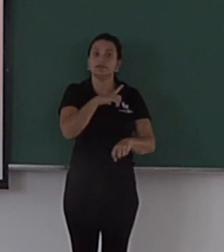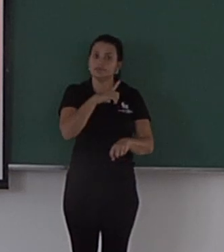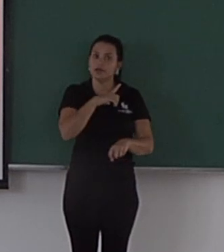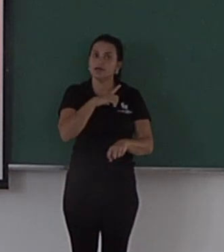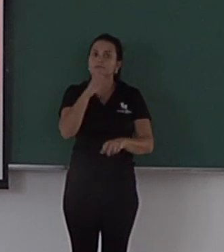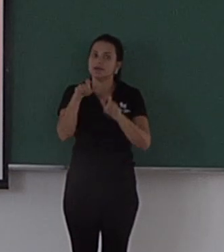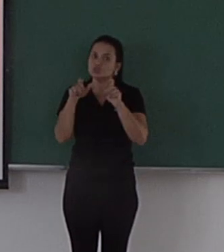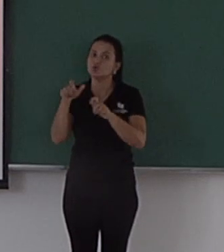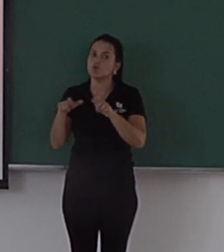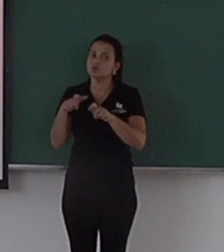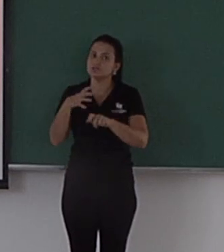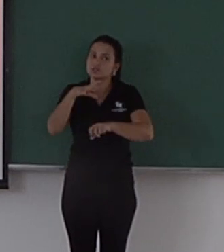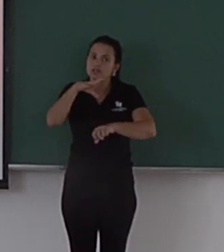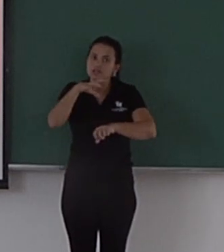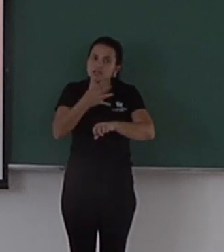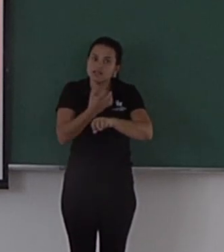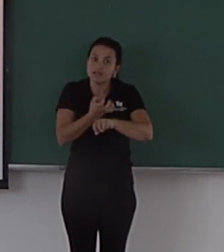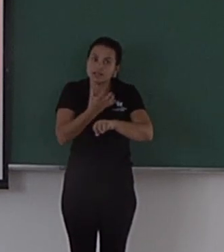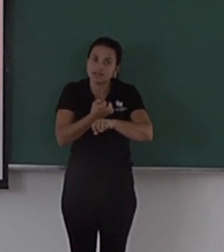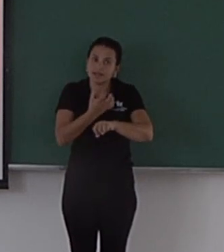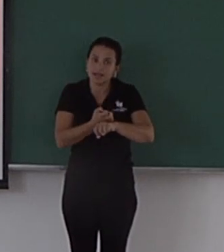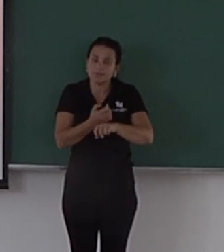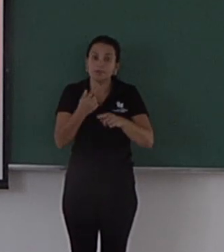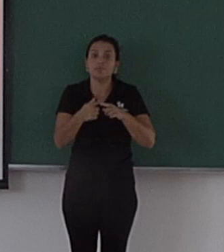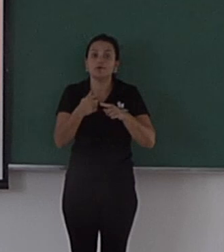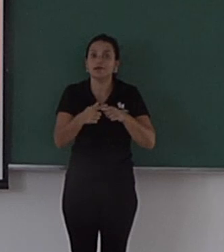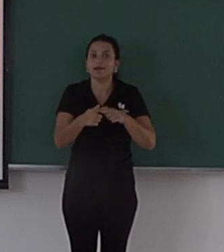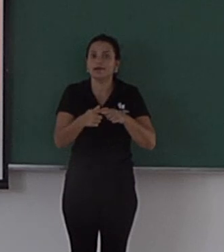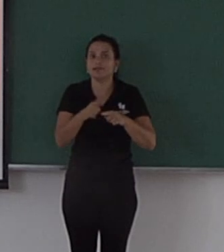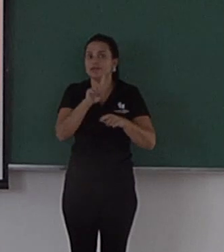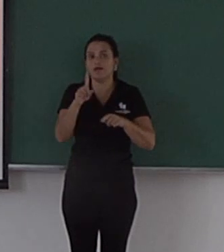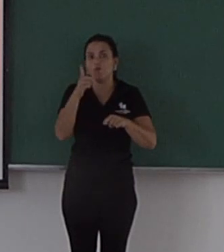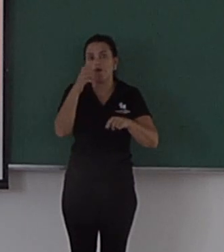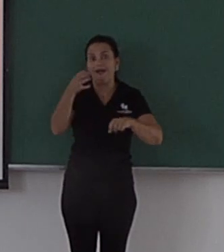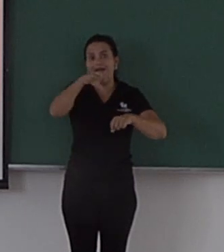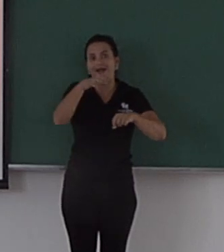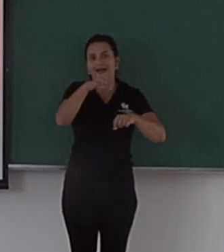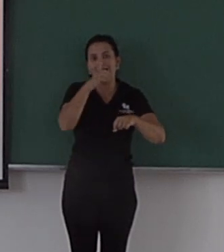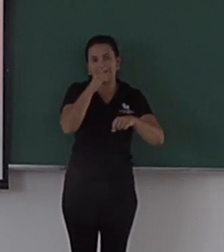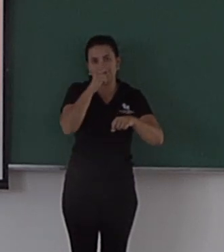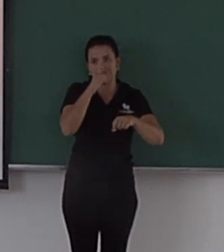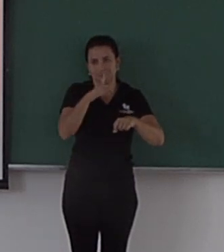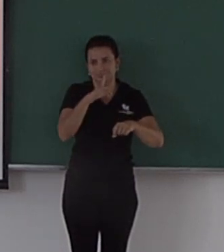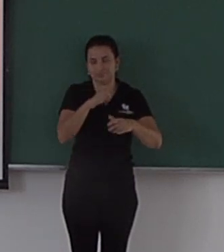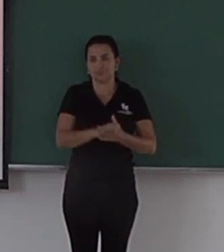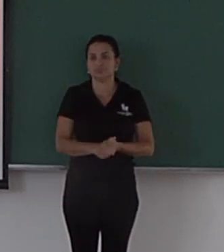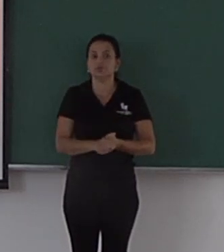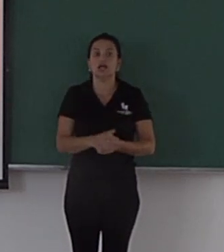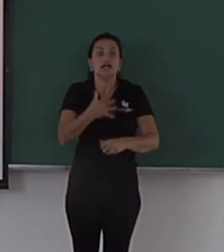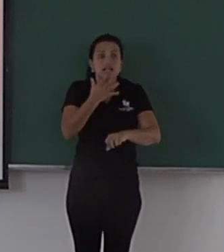mais profundo porque ele não resfriou, não interrompeu o processo de queimadura. Então, tem muito folclore sobre isso. Então,